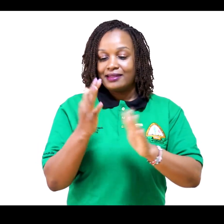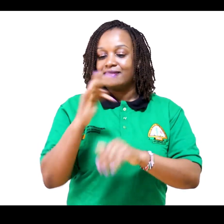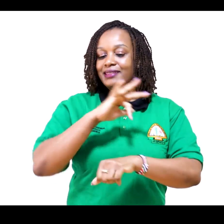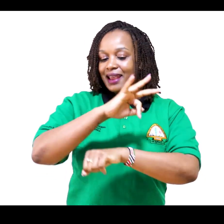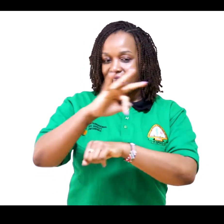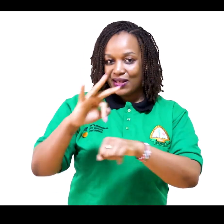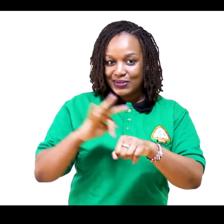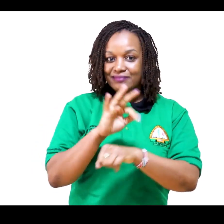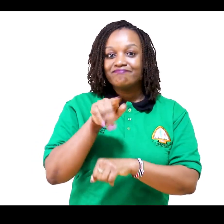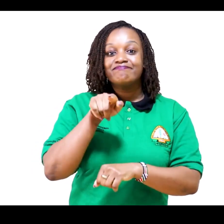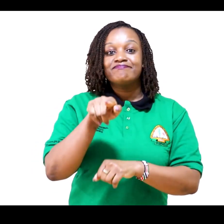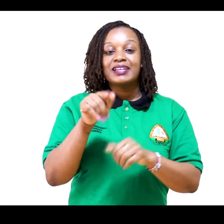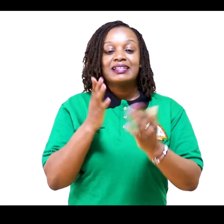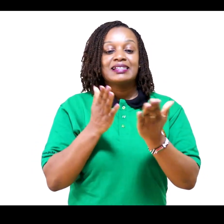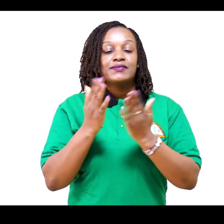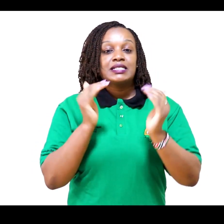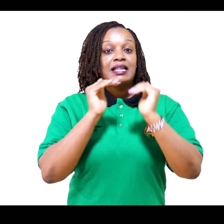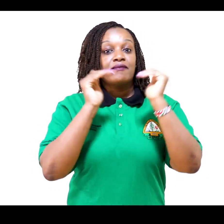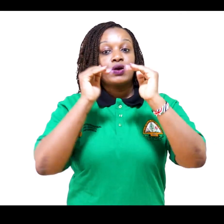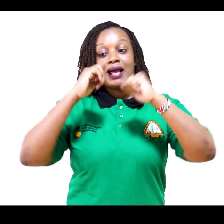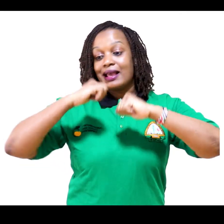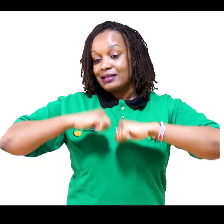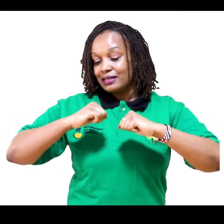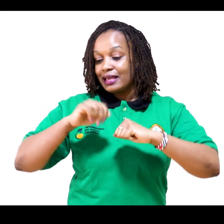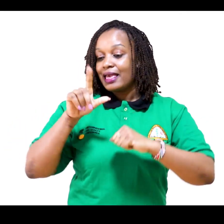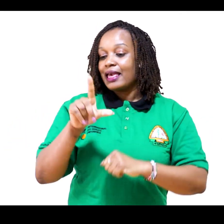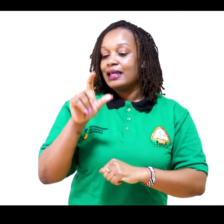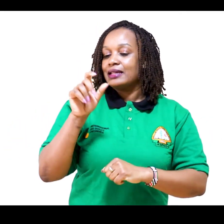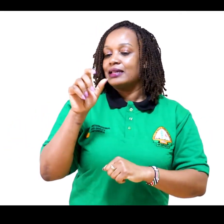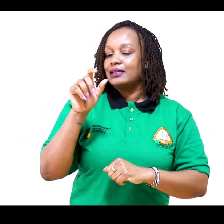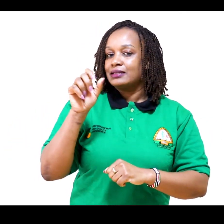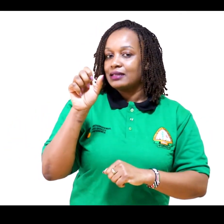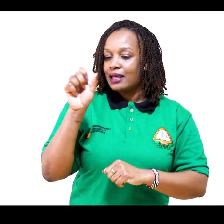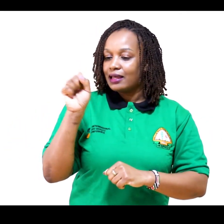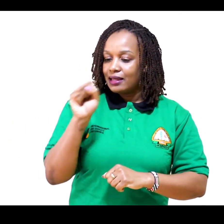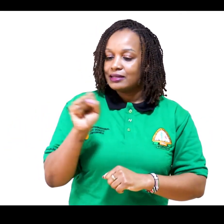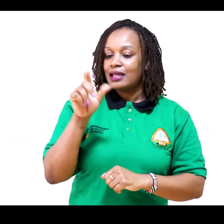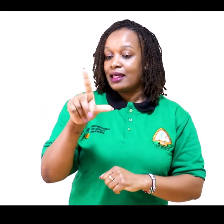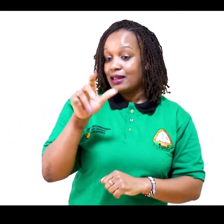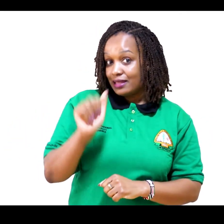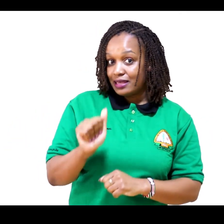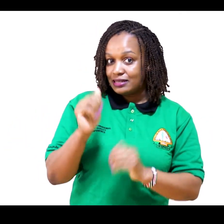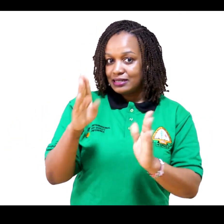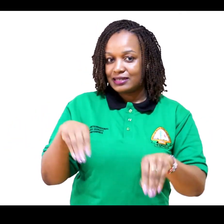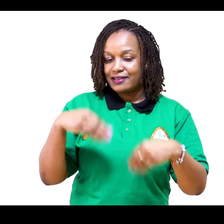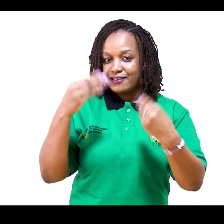na inafanywa ndani ya saa 3 na makubaliano ya kiwango cha huduma SLA